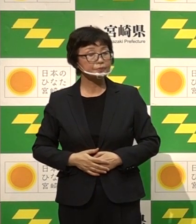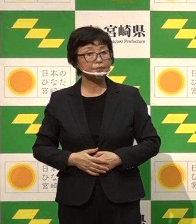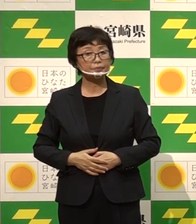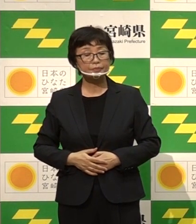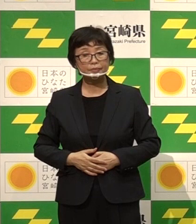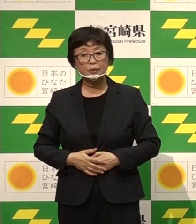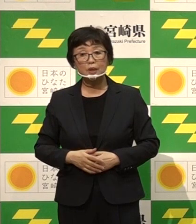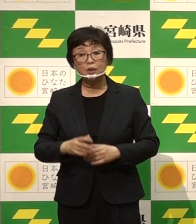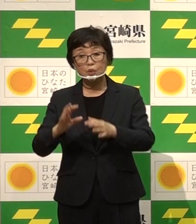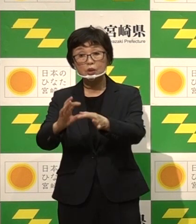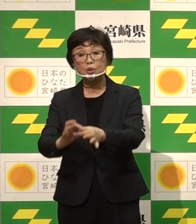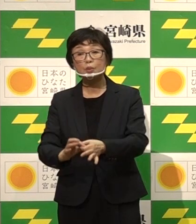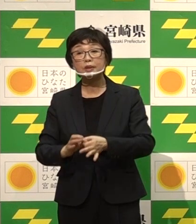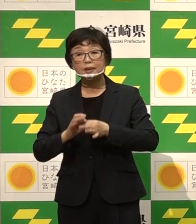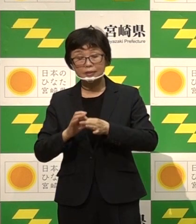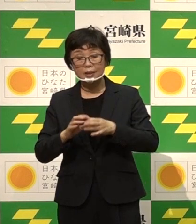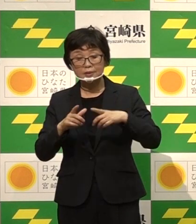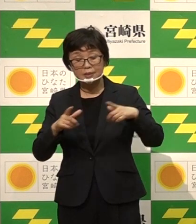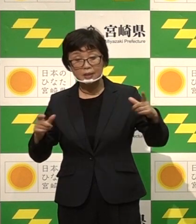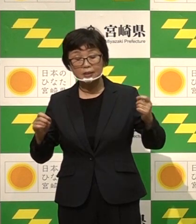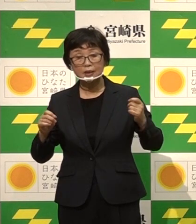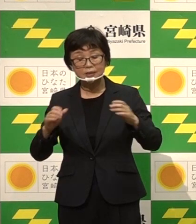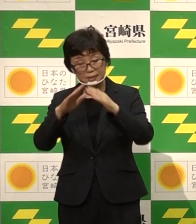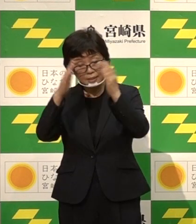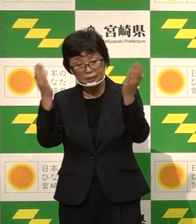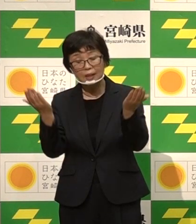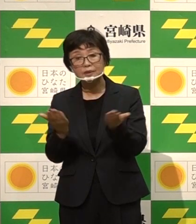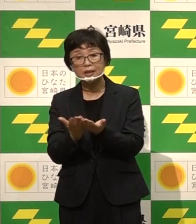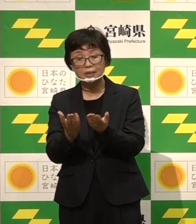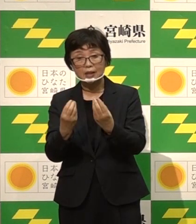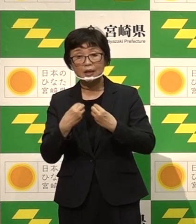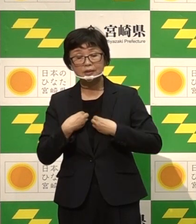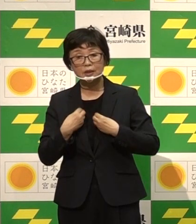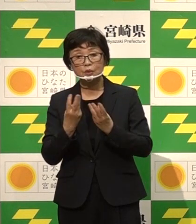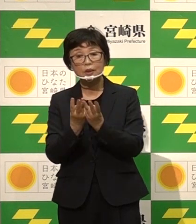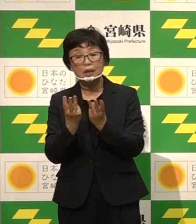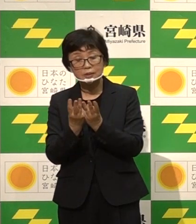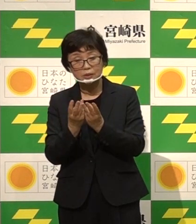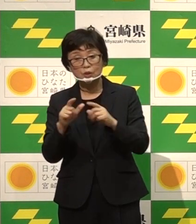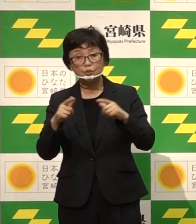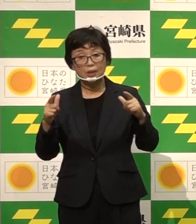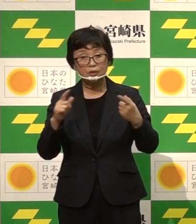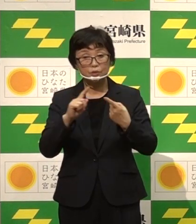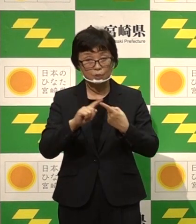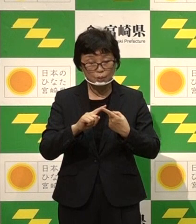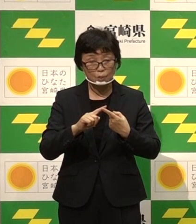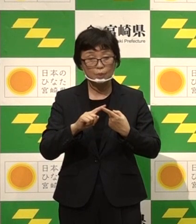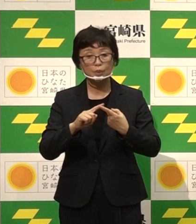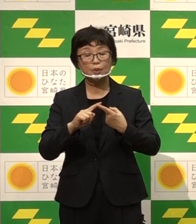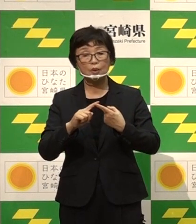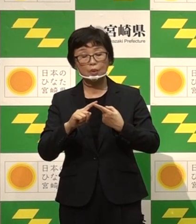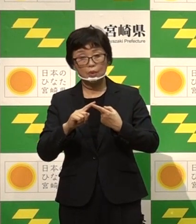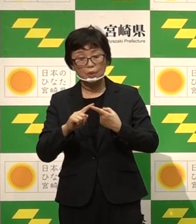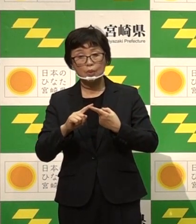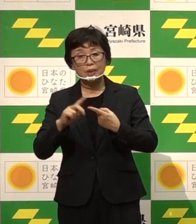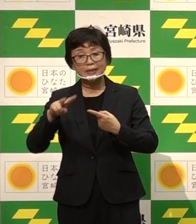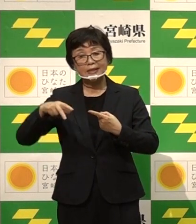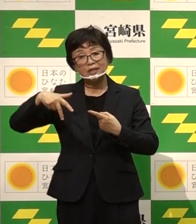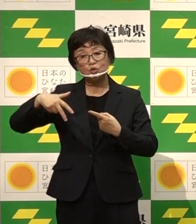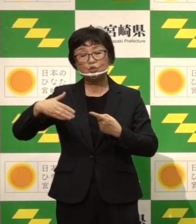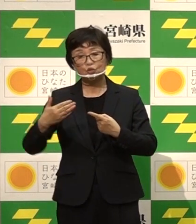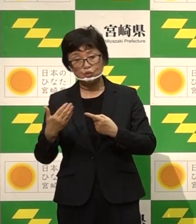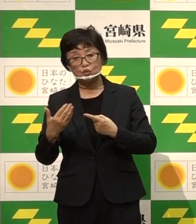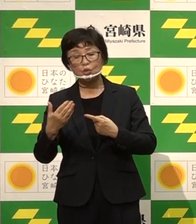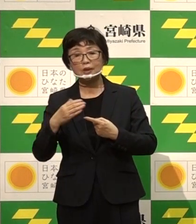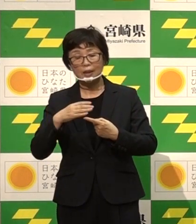は、それに伴って全体的な感染者数の拡大に伴いまして、 よりリスクの高いこ